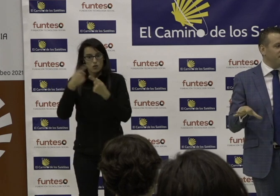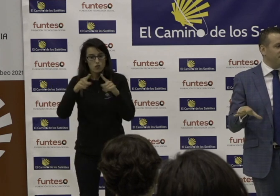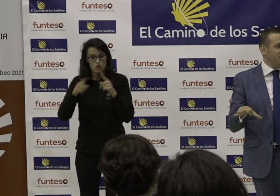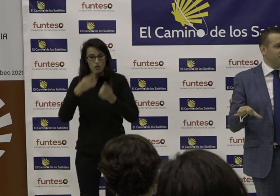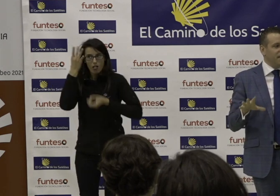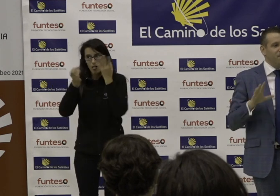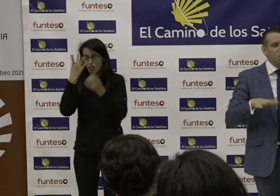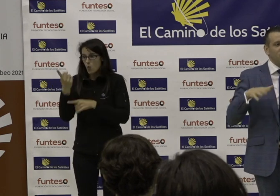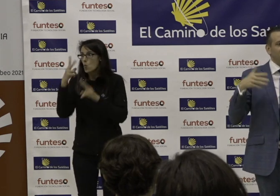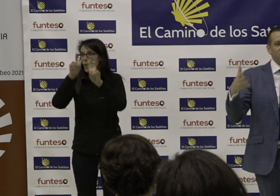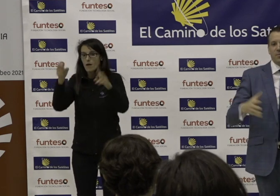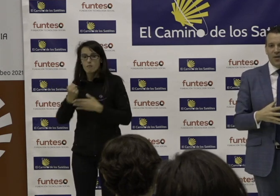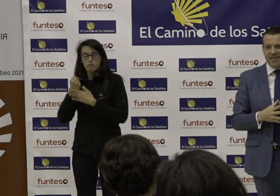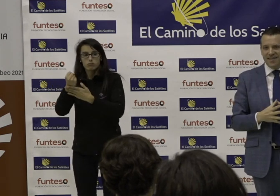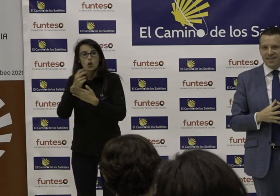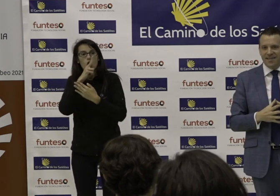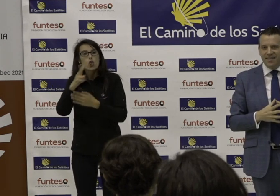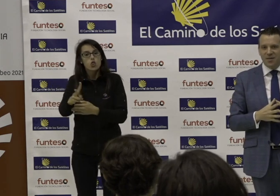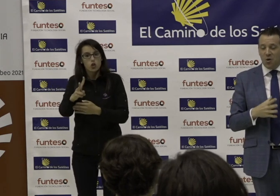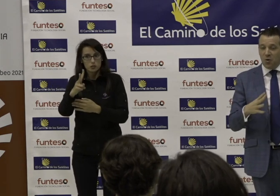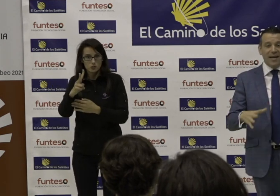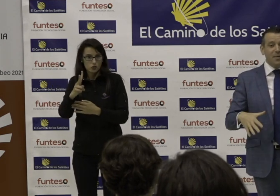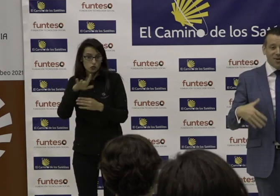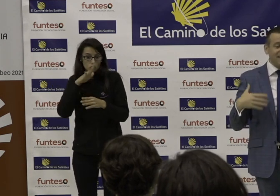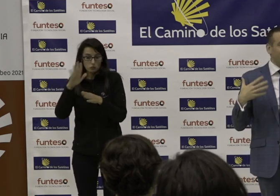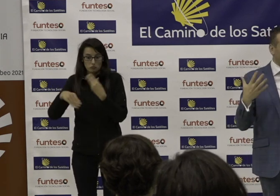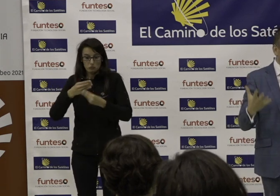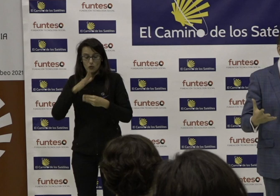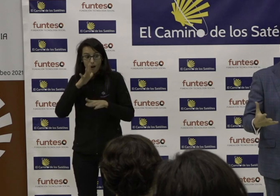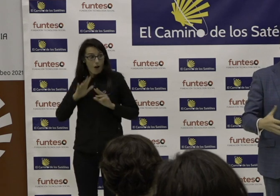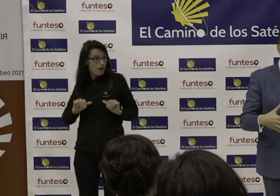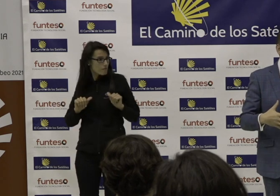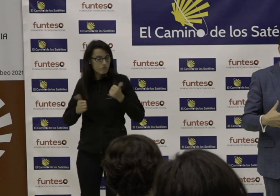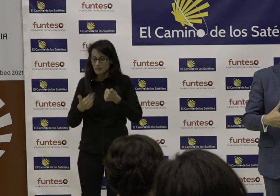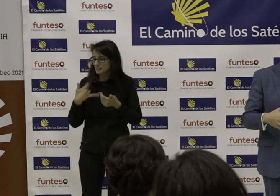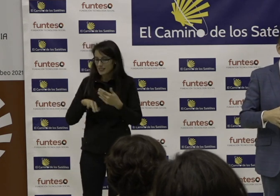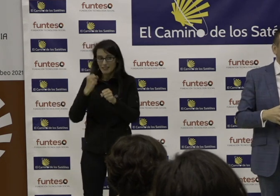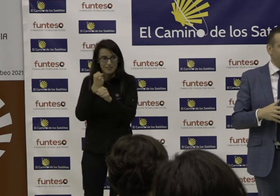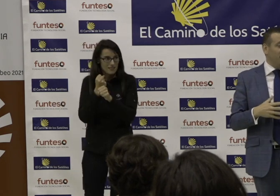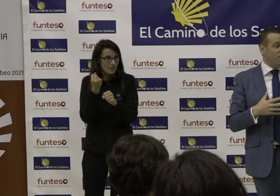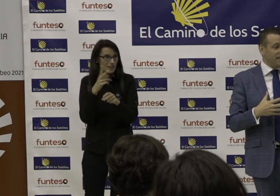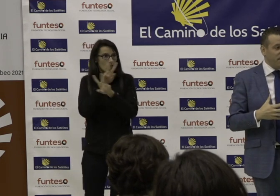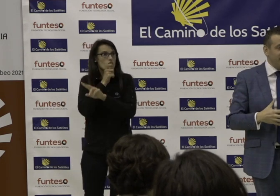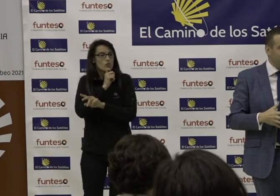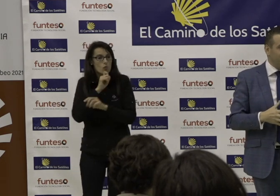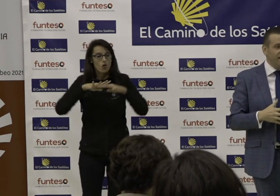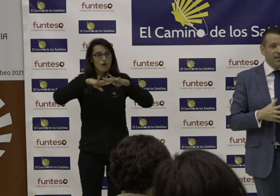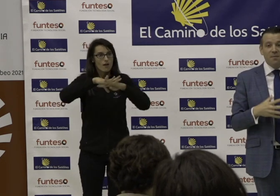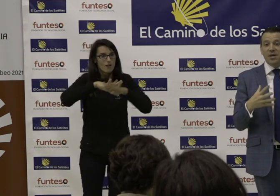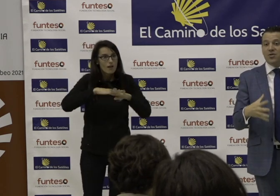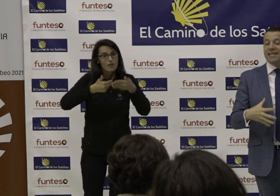que hacer. Tenemos 2 años más por delante, con lo cual hay que ponerse a trabajar en redes, en notas de